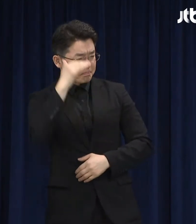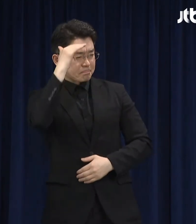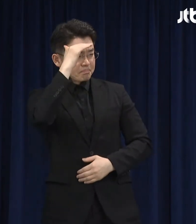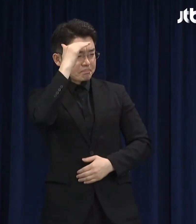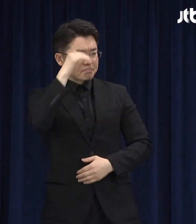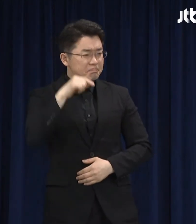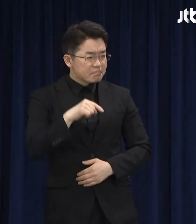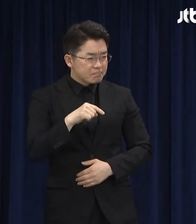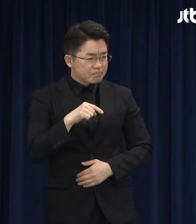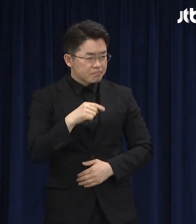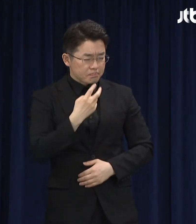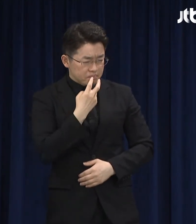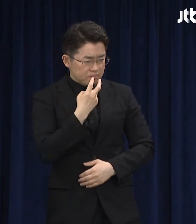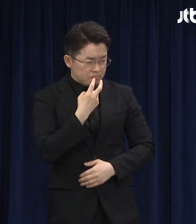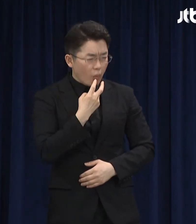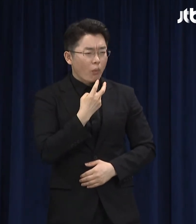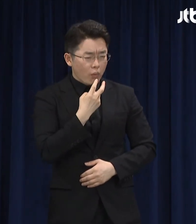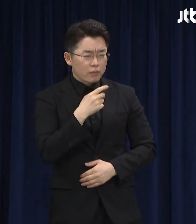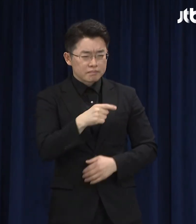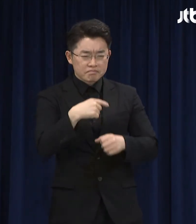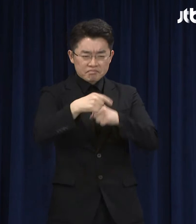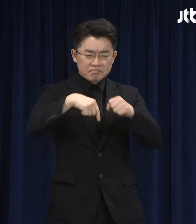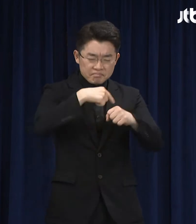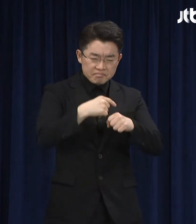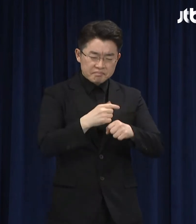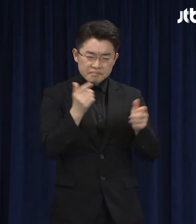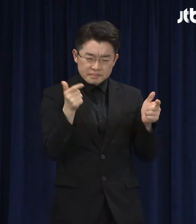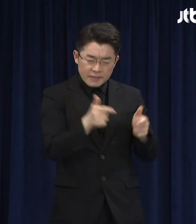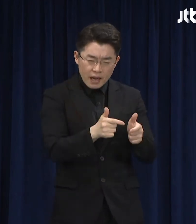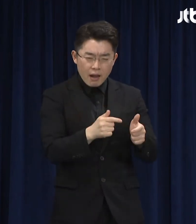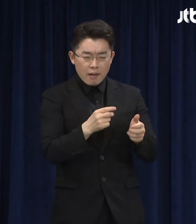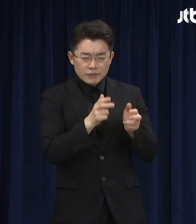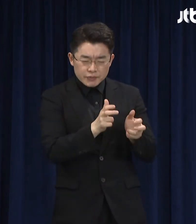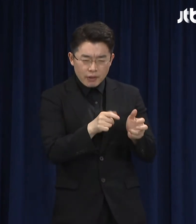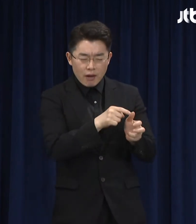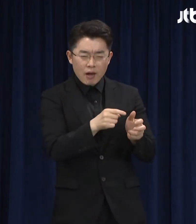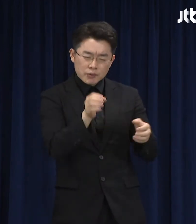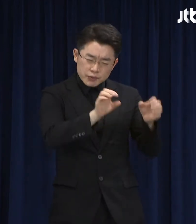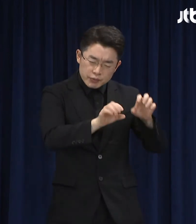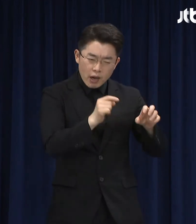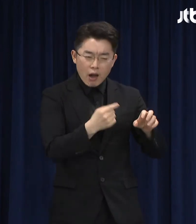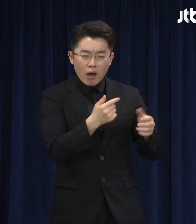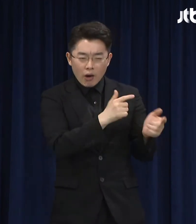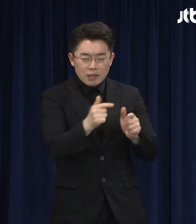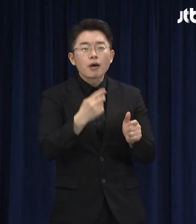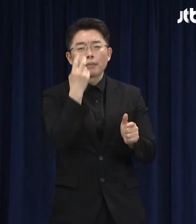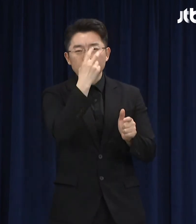시연을 통해서도 데이터 처리 절차를 확인하였습니다.